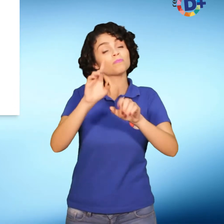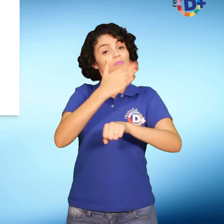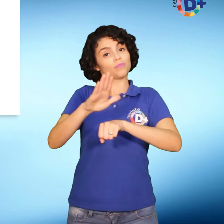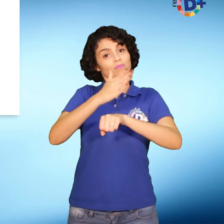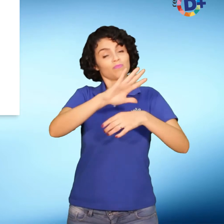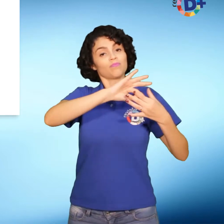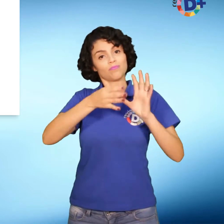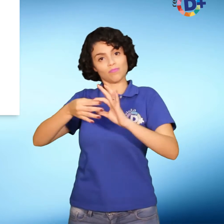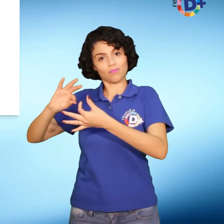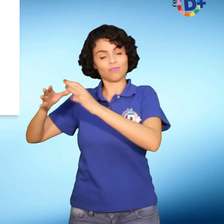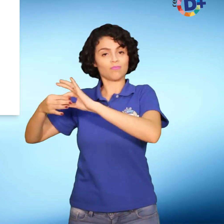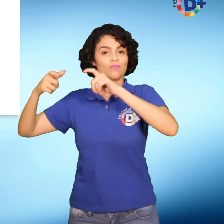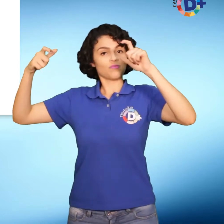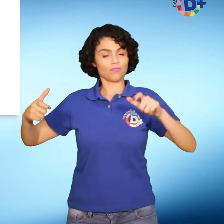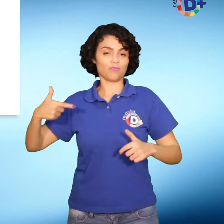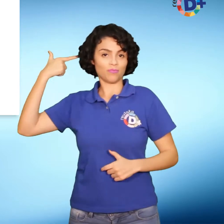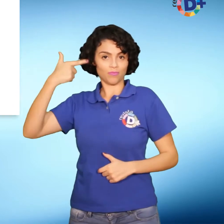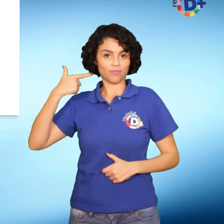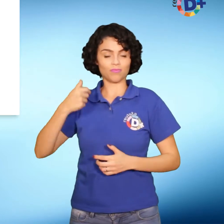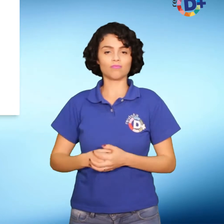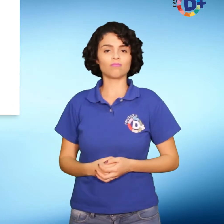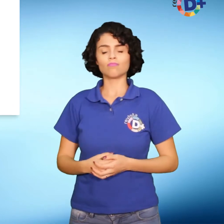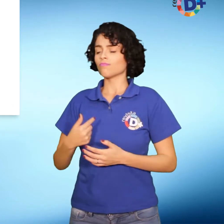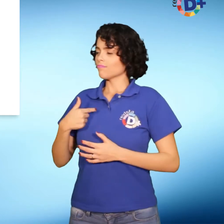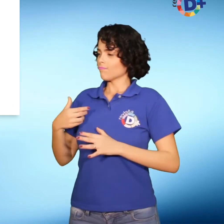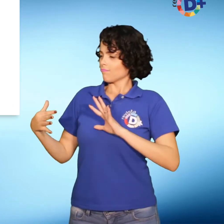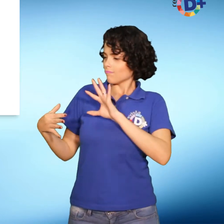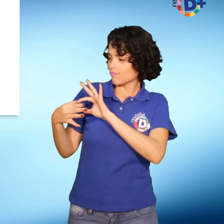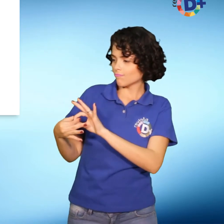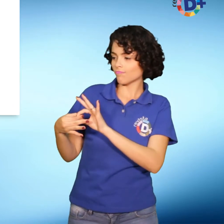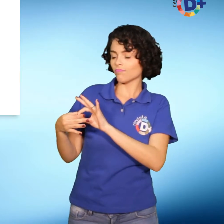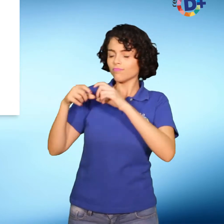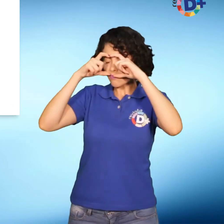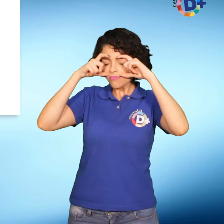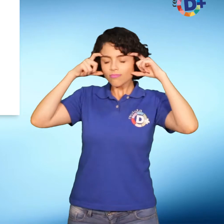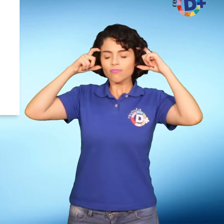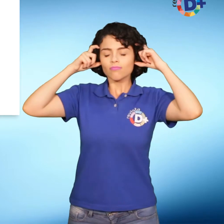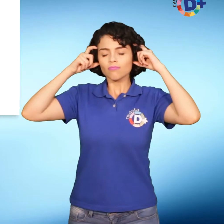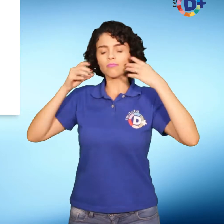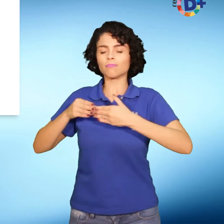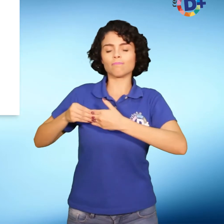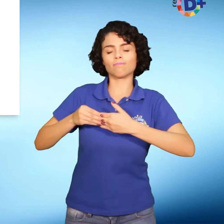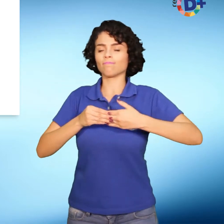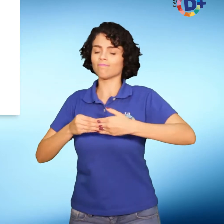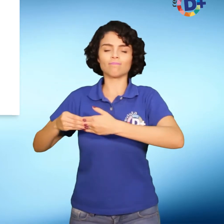londres nós dois somos um eu com a venda e eles em mas nos